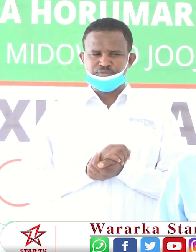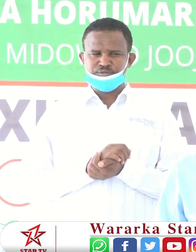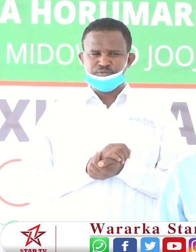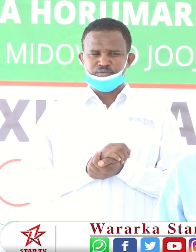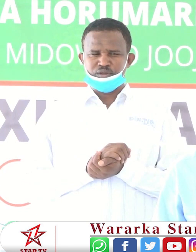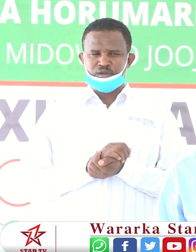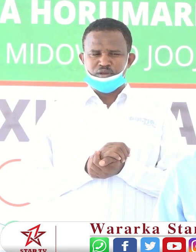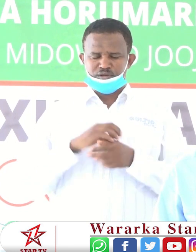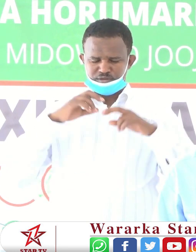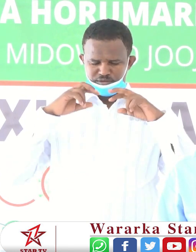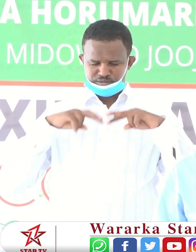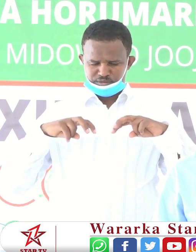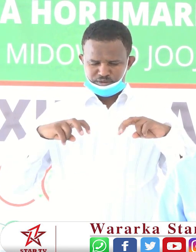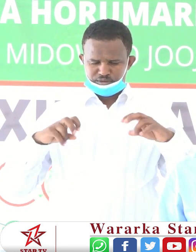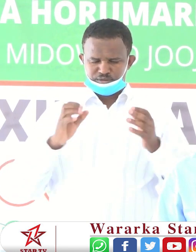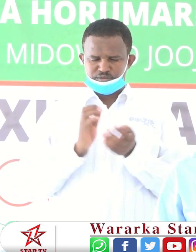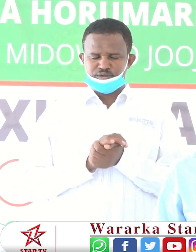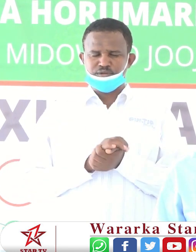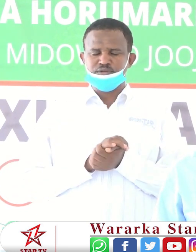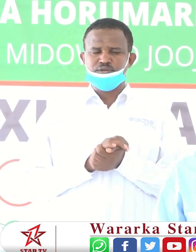bayaray ama la shaybaaray waa